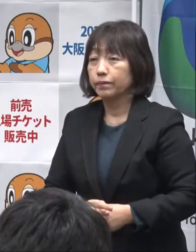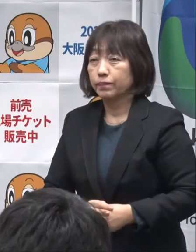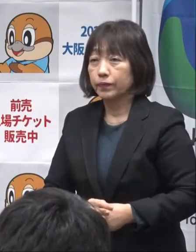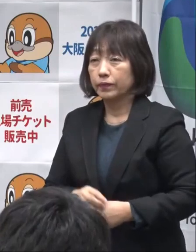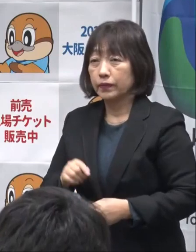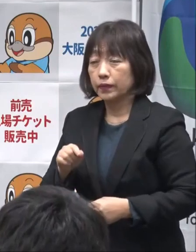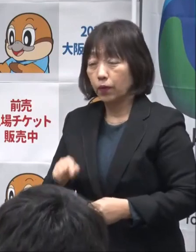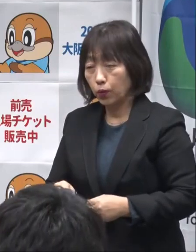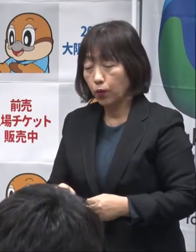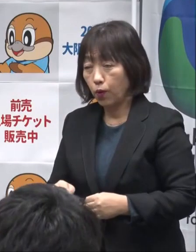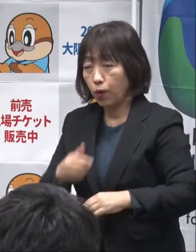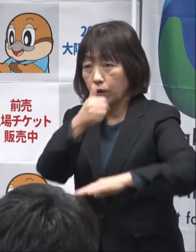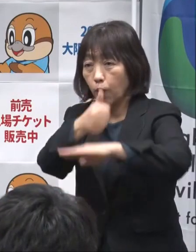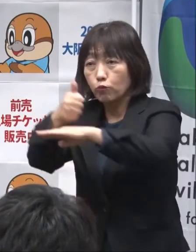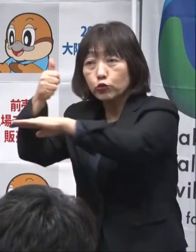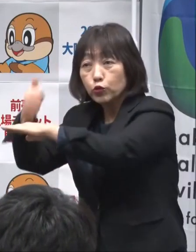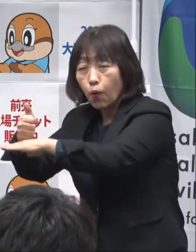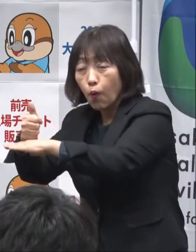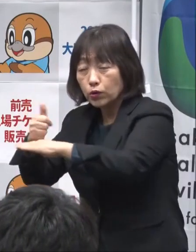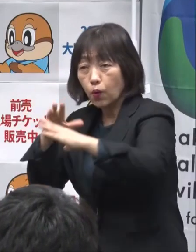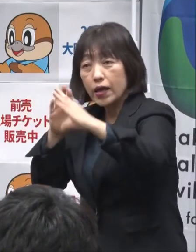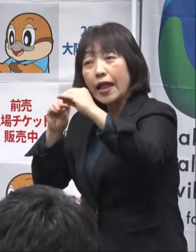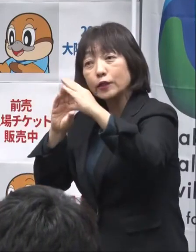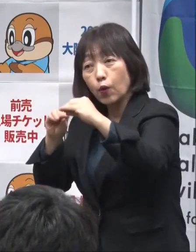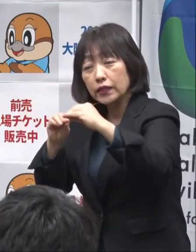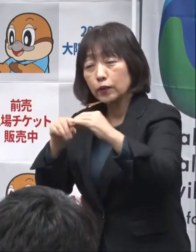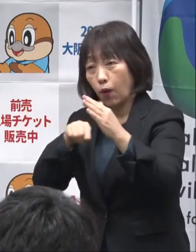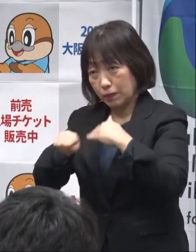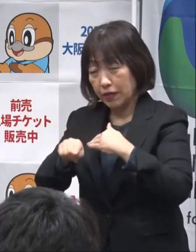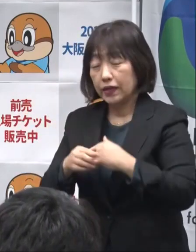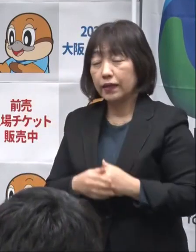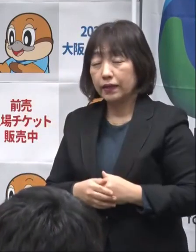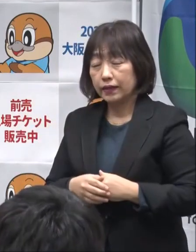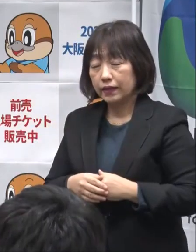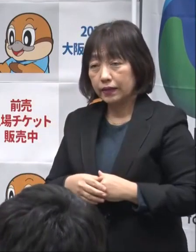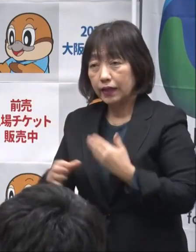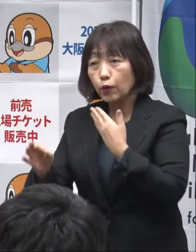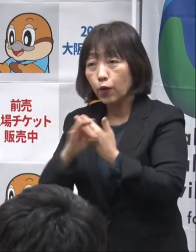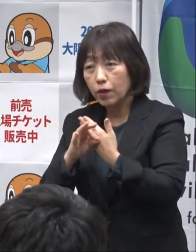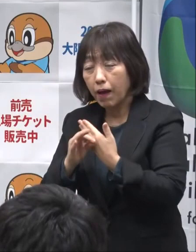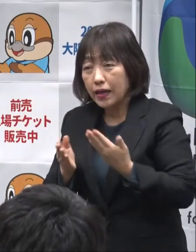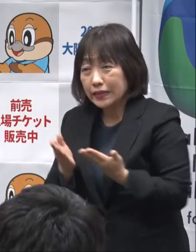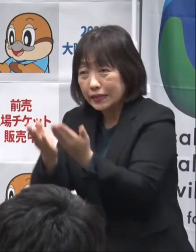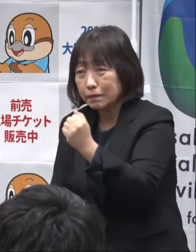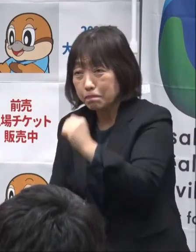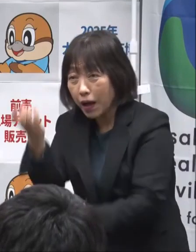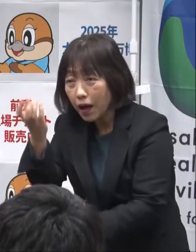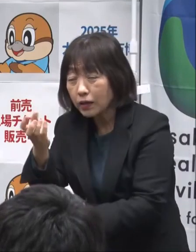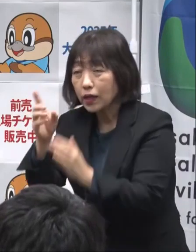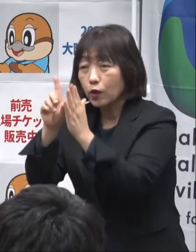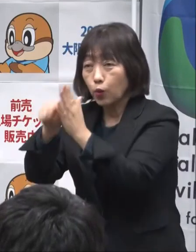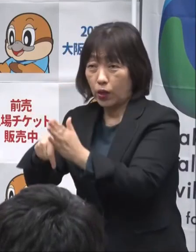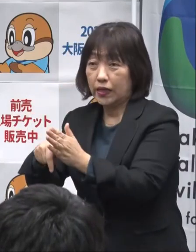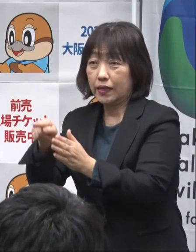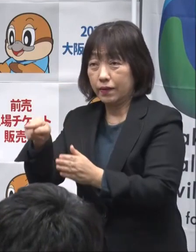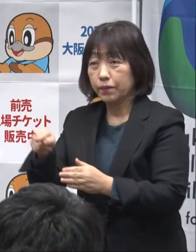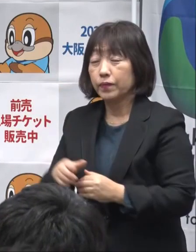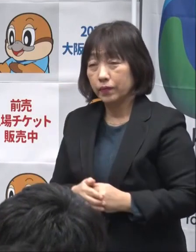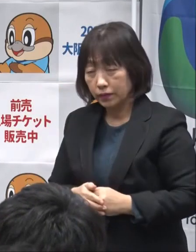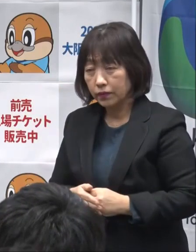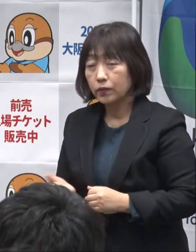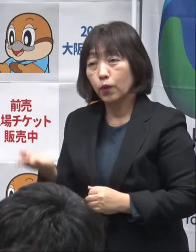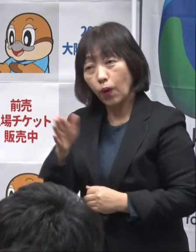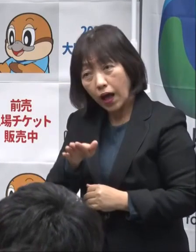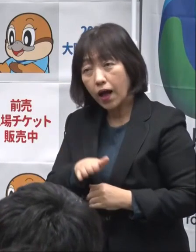このトップ同士というやり取りの意味において、例えば被害の地震の発生当初です